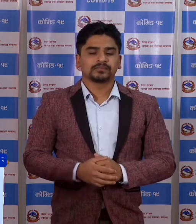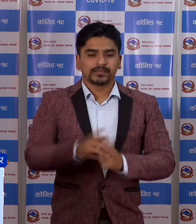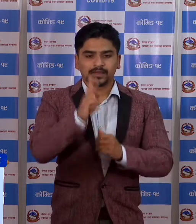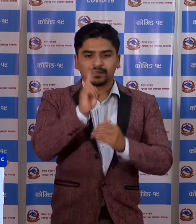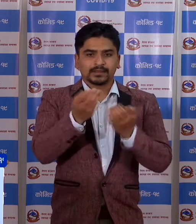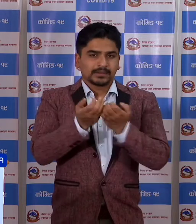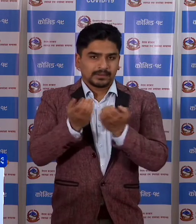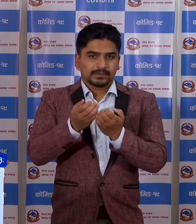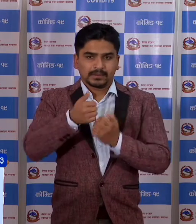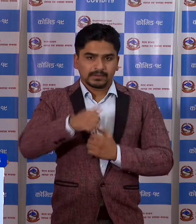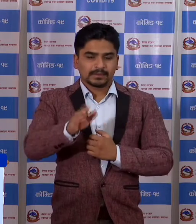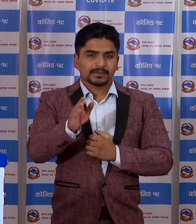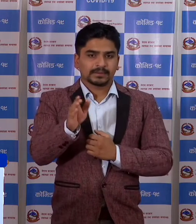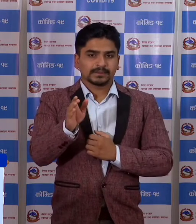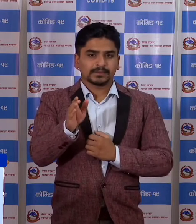त्यसैगरी अब